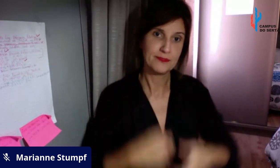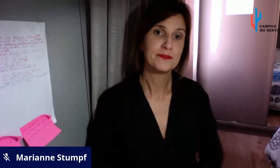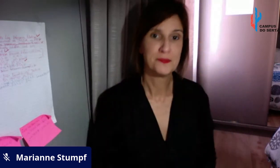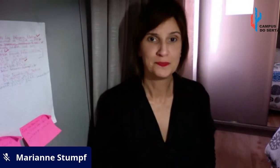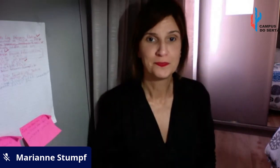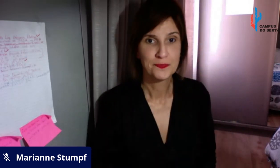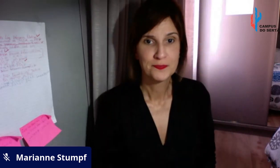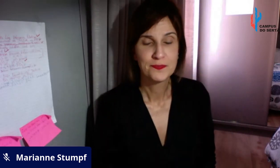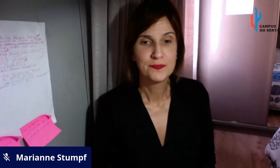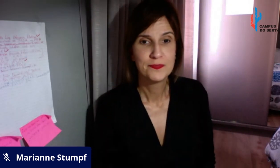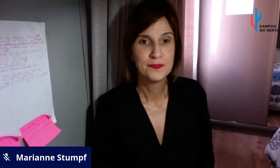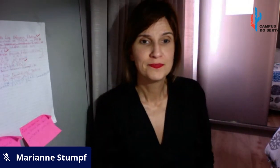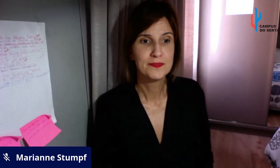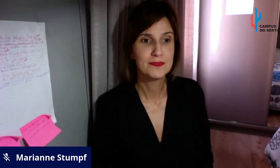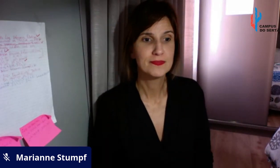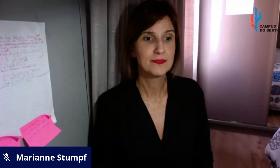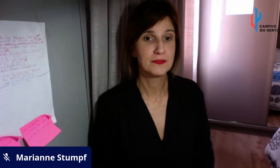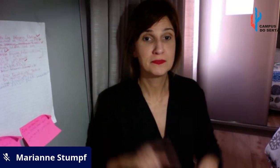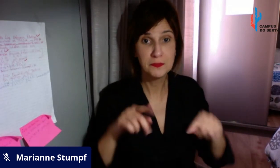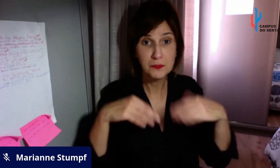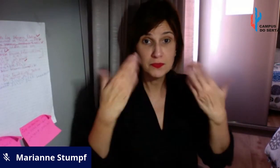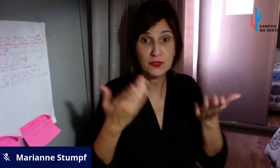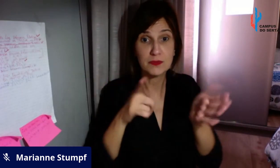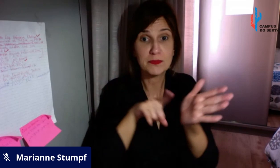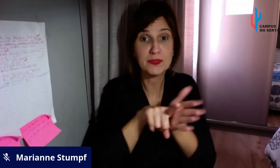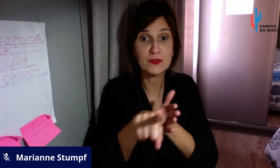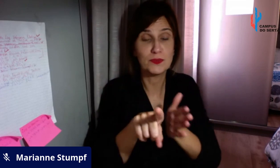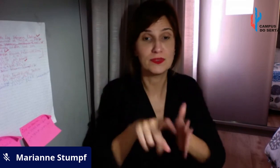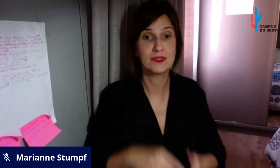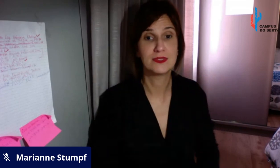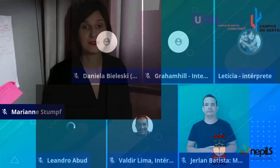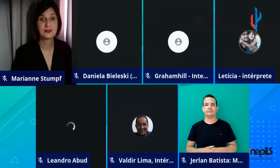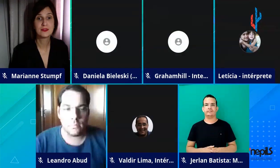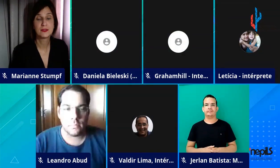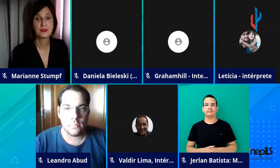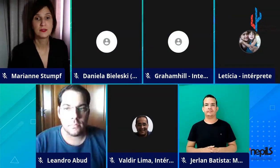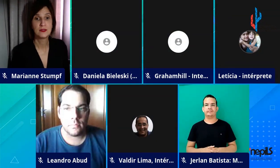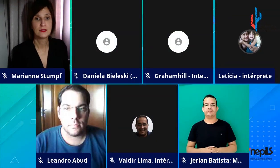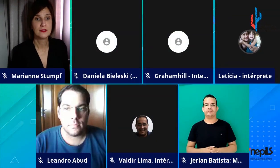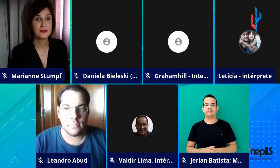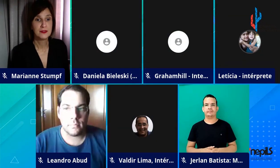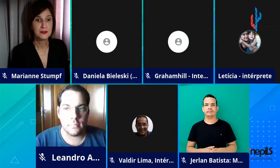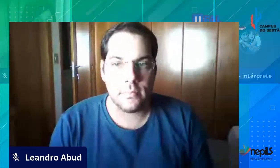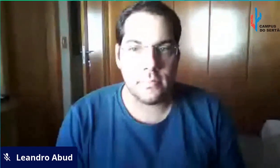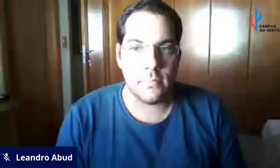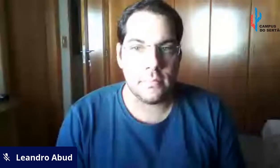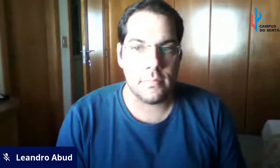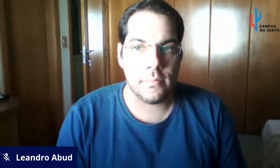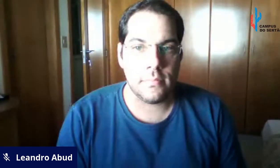e é importante que tenhamos professores com uma formação complementar para contribuir ainda mais com este